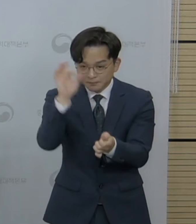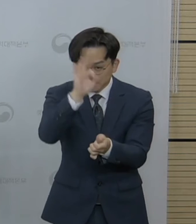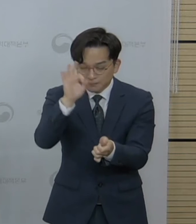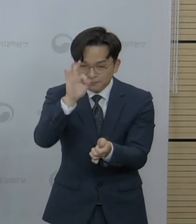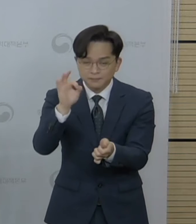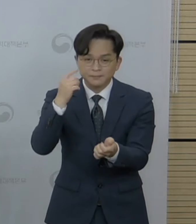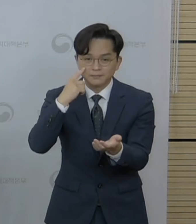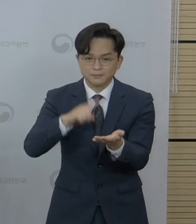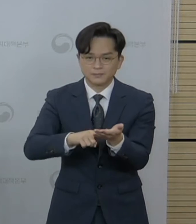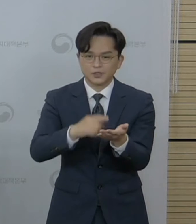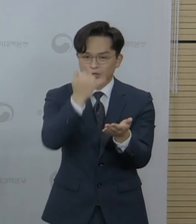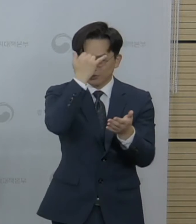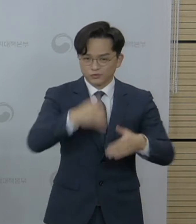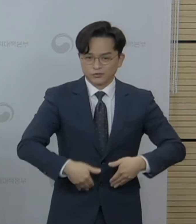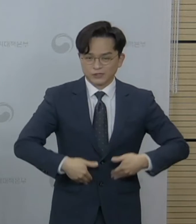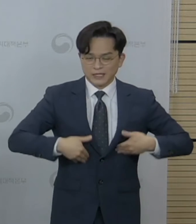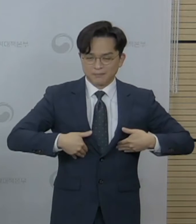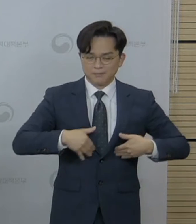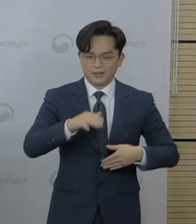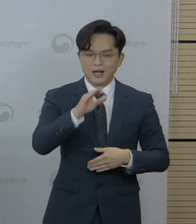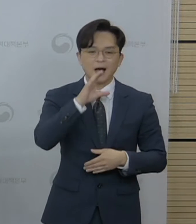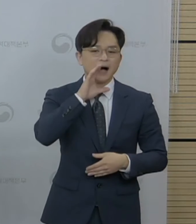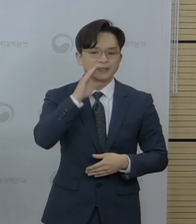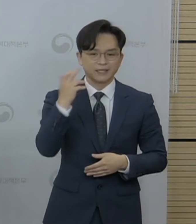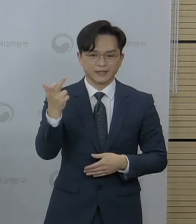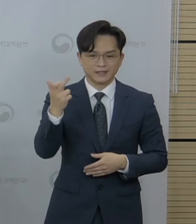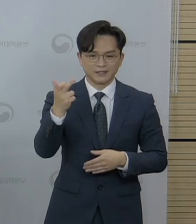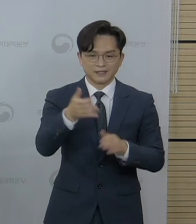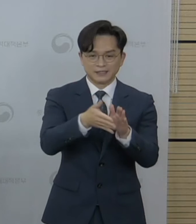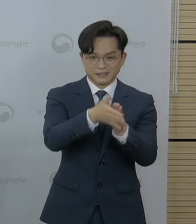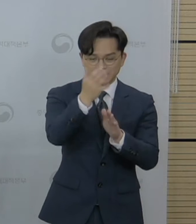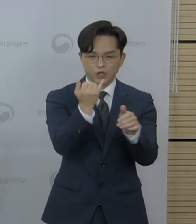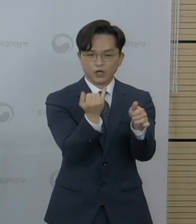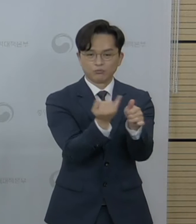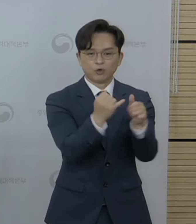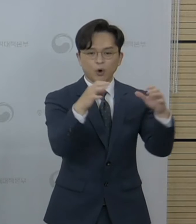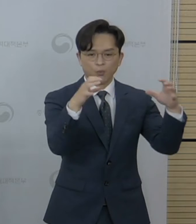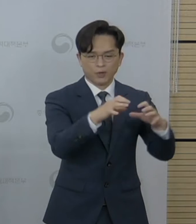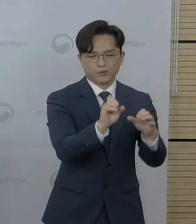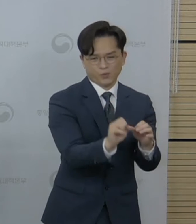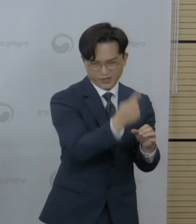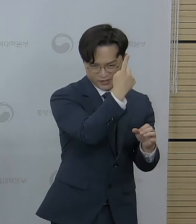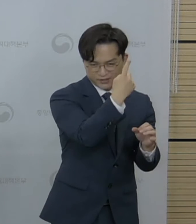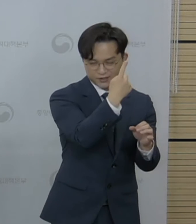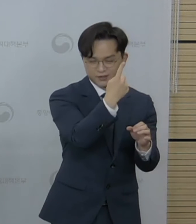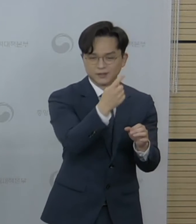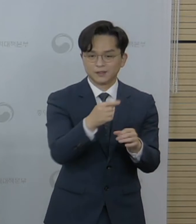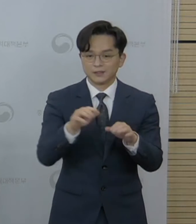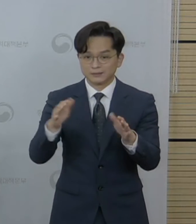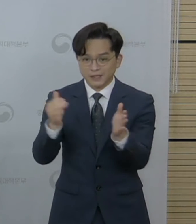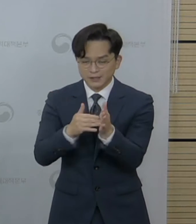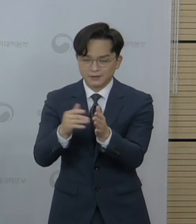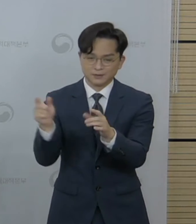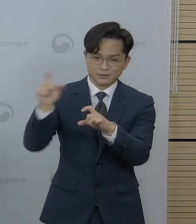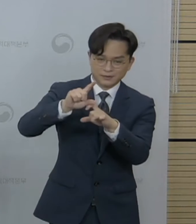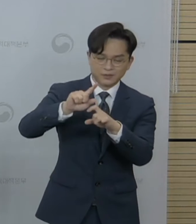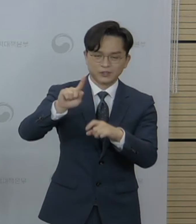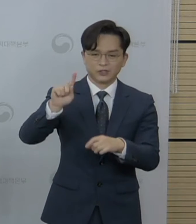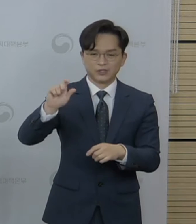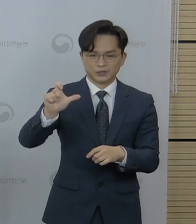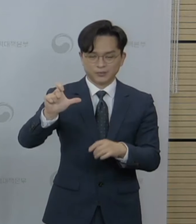아산시의 성경 공부 모임과의 연관성이 확인되었으며 접촉자 조사 중 15명이 추가